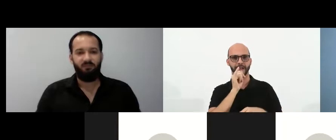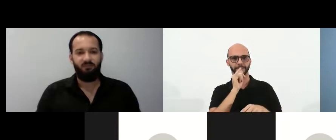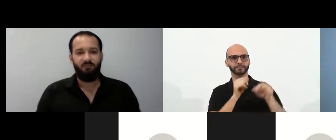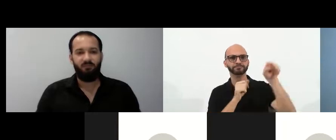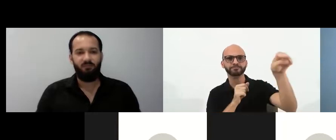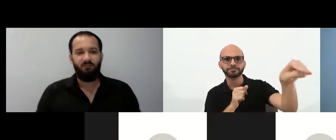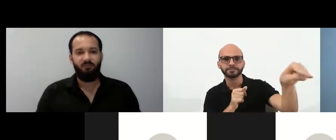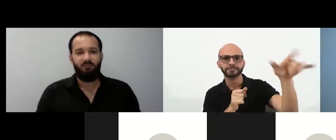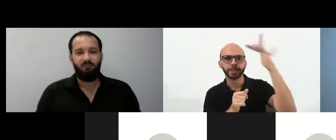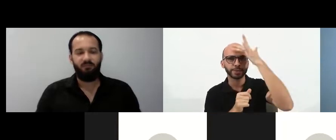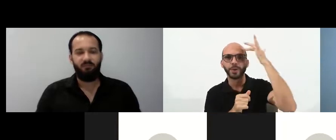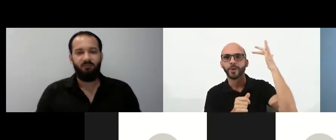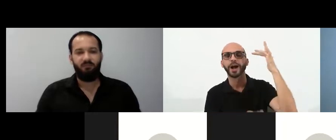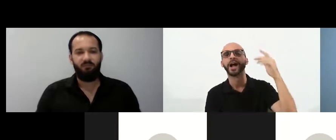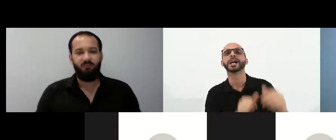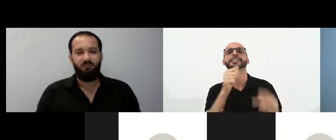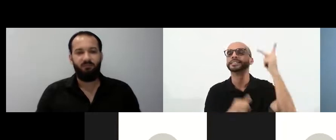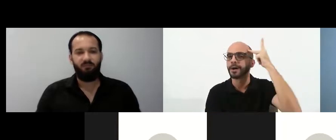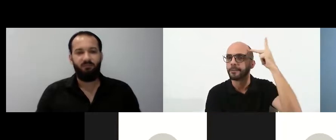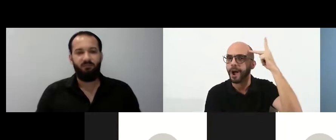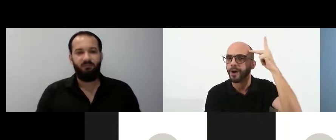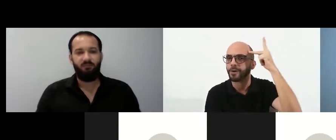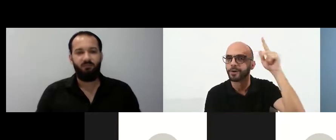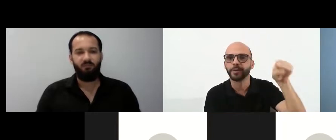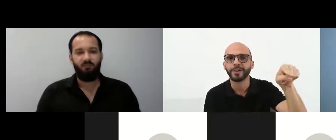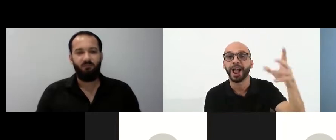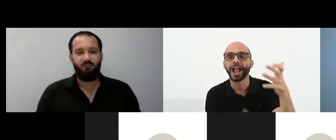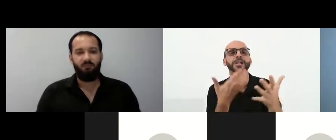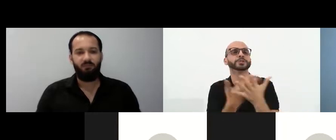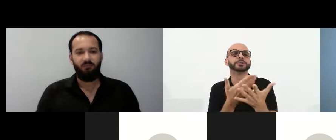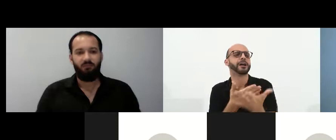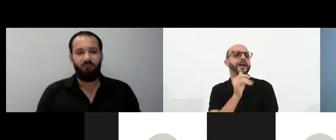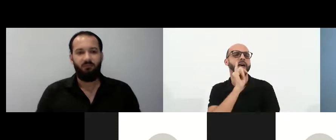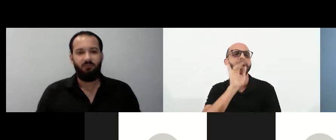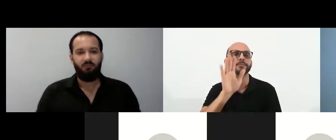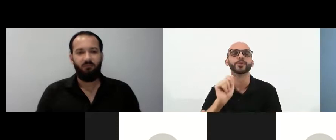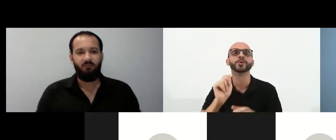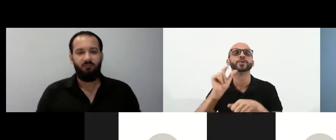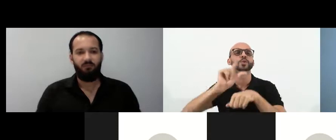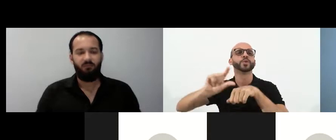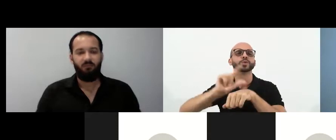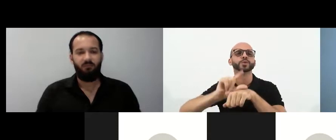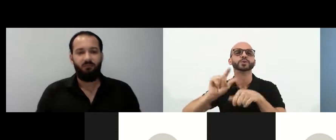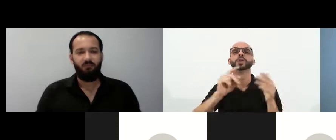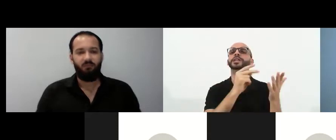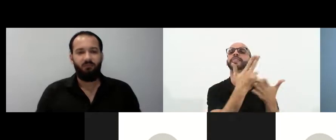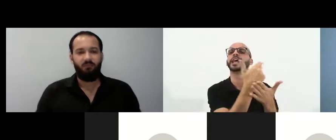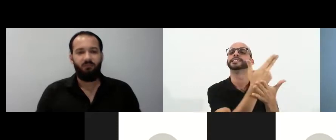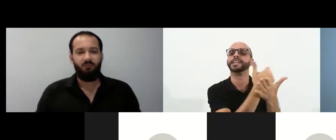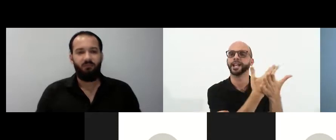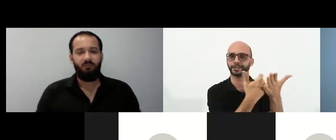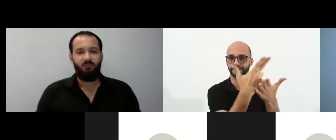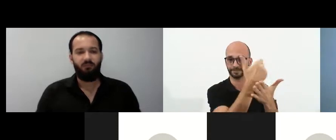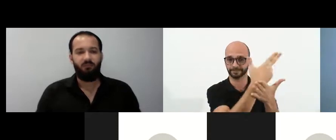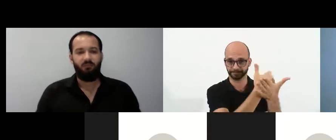Então, por isso que algumas pessoas, por exemplo, em São Paulo, queriam estudar, queriam